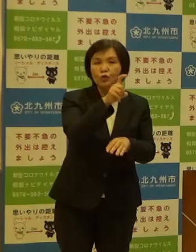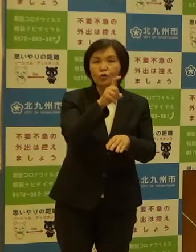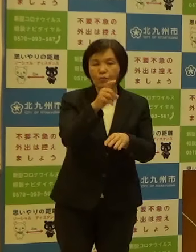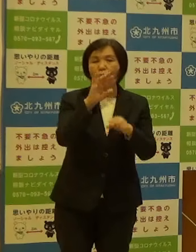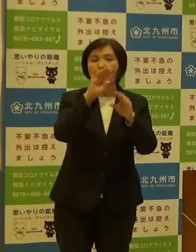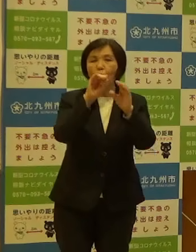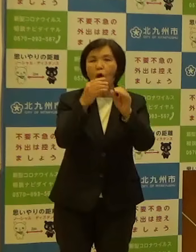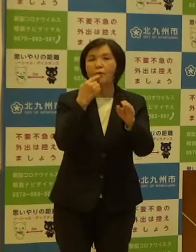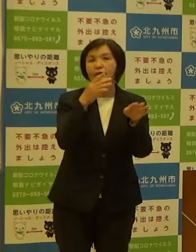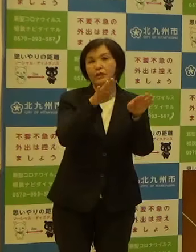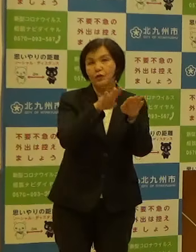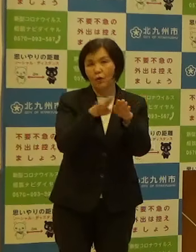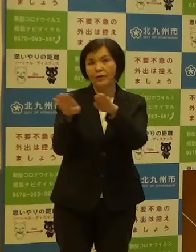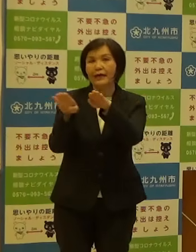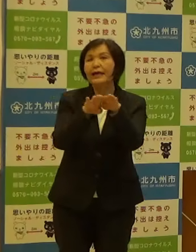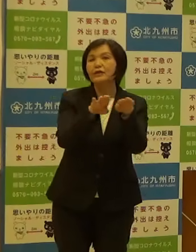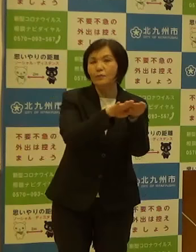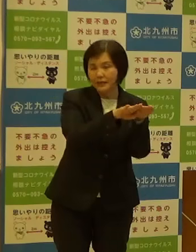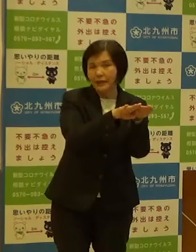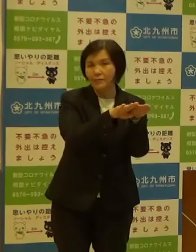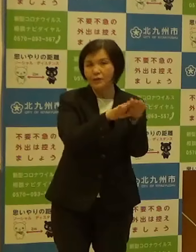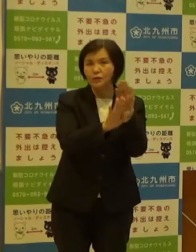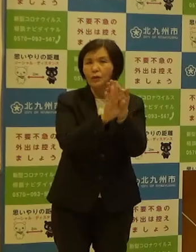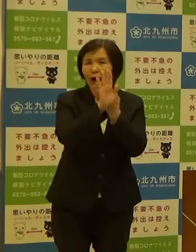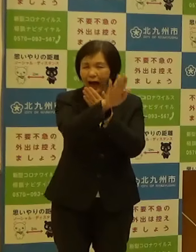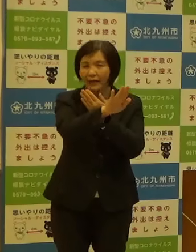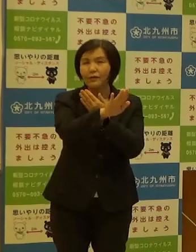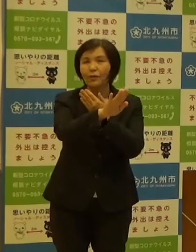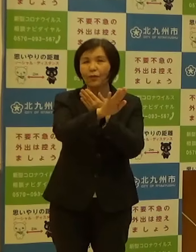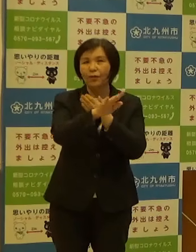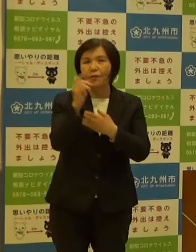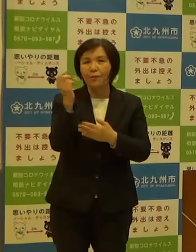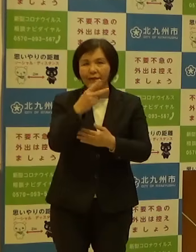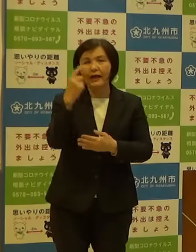に、どう対応するかということを決めることになります。